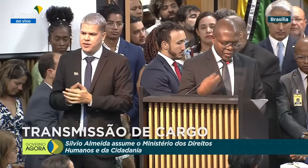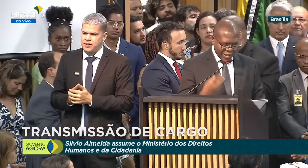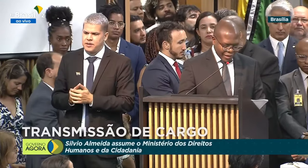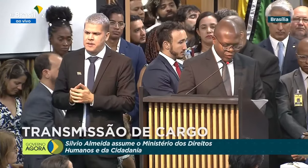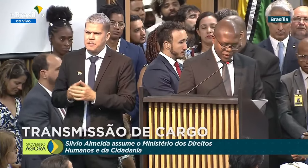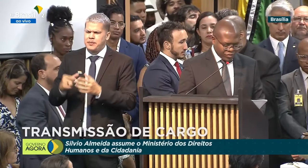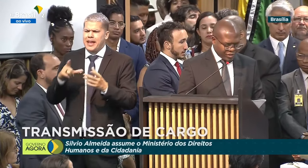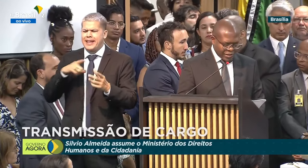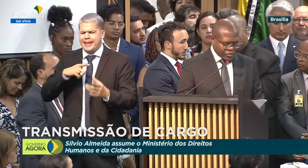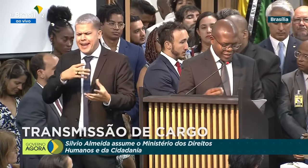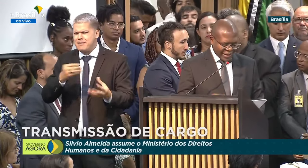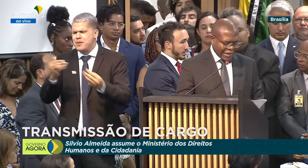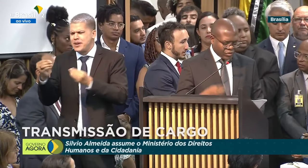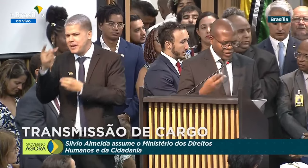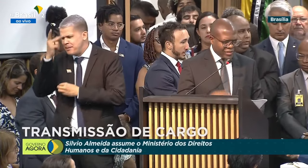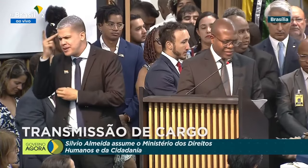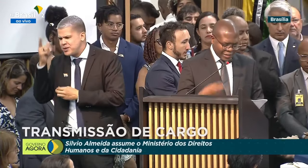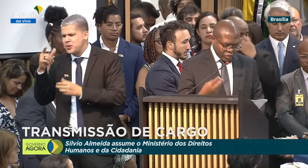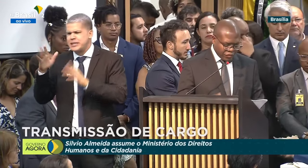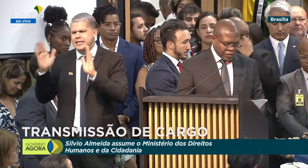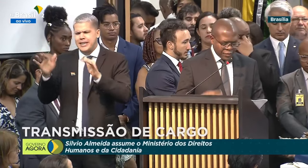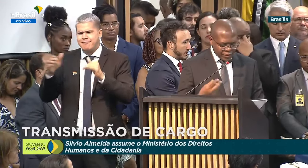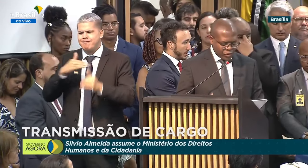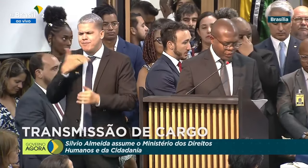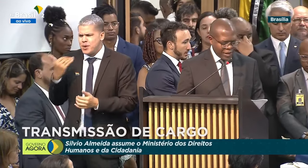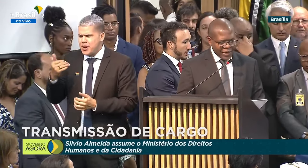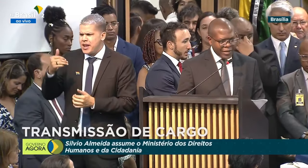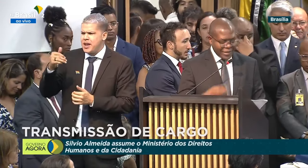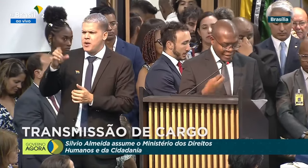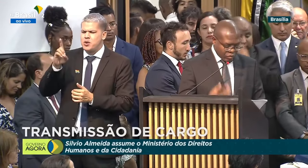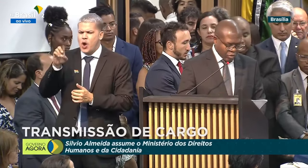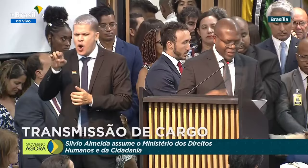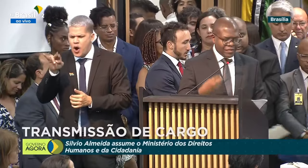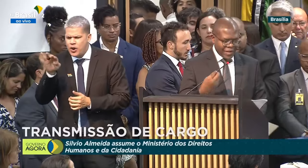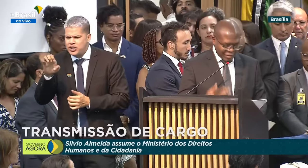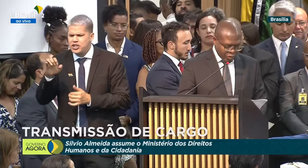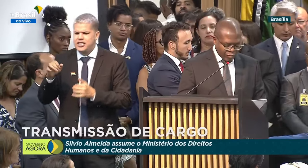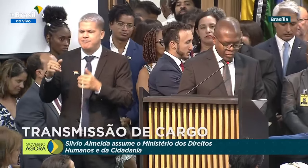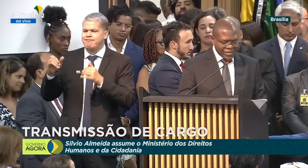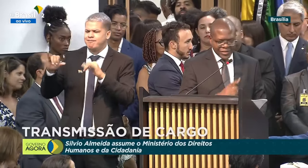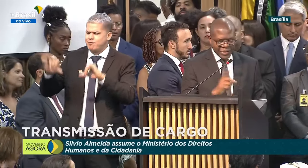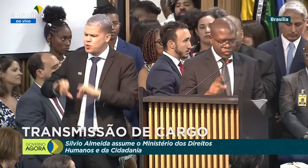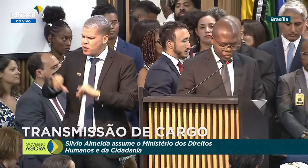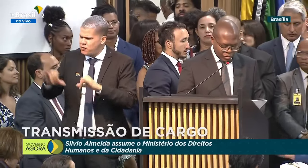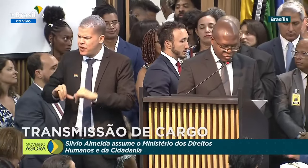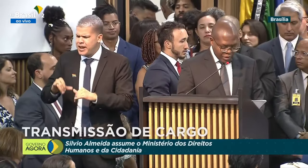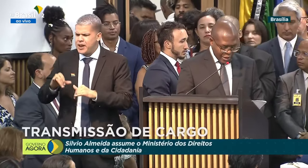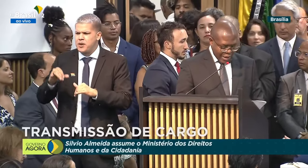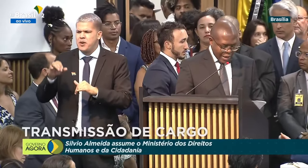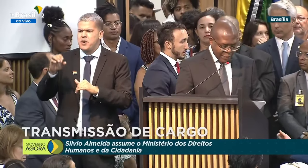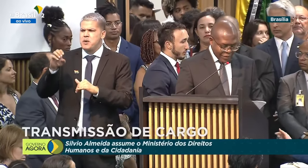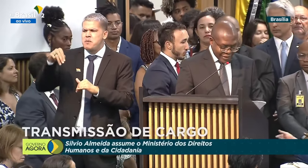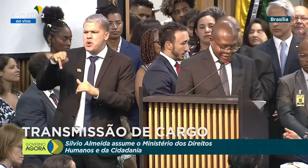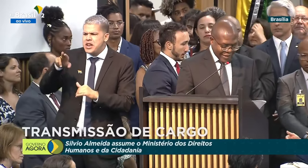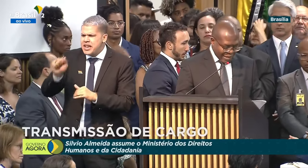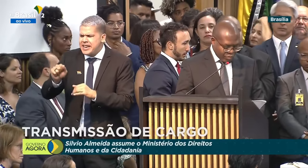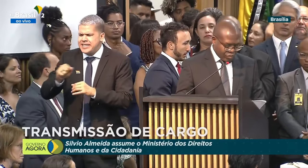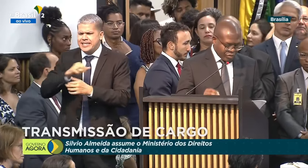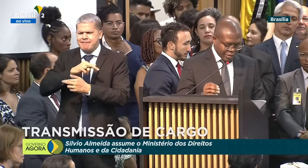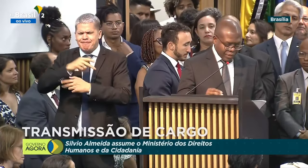desenho Maria do Espírito Santo José Philips e Bruno Pereira Antônio Tavares Almir Muniz e tantos outros